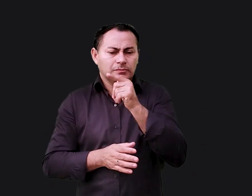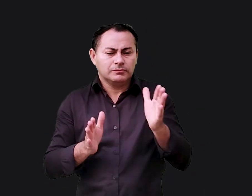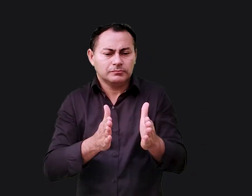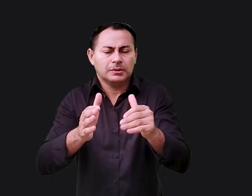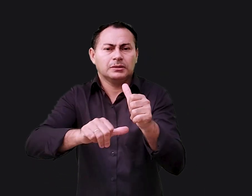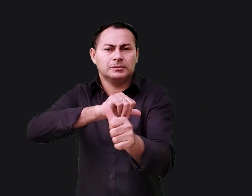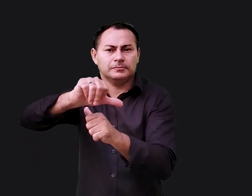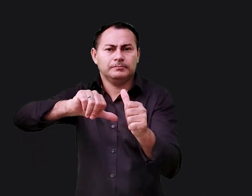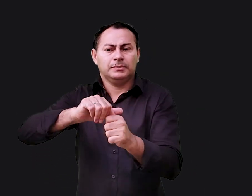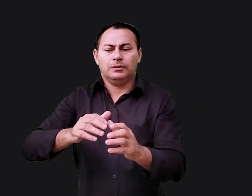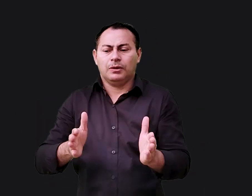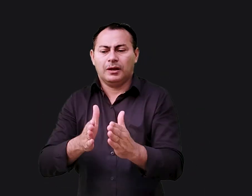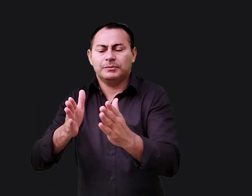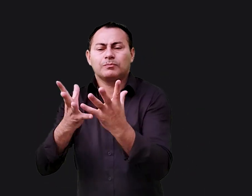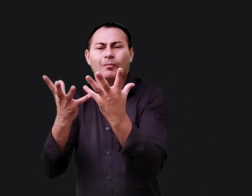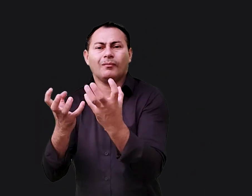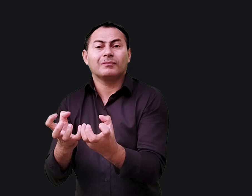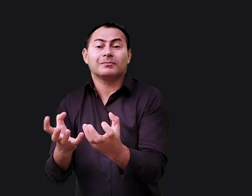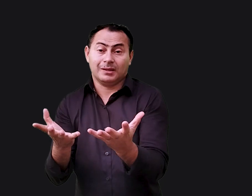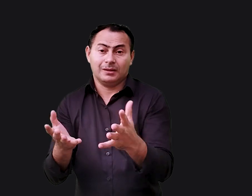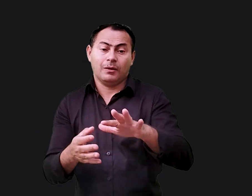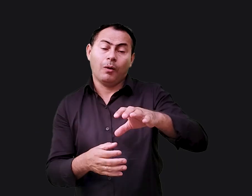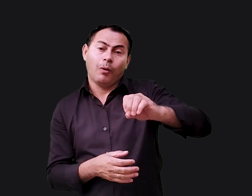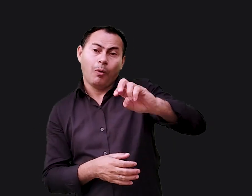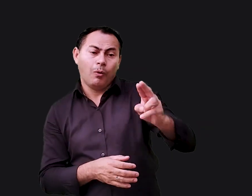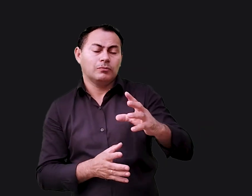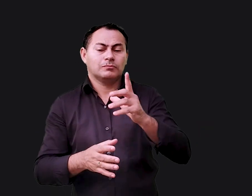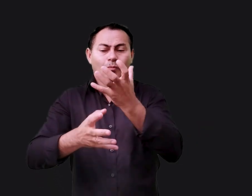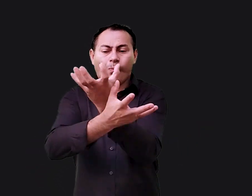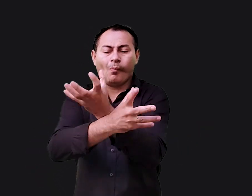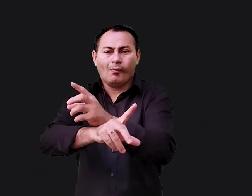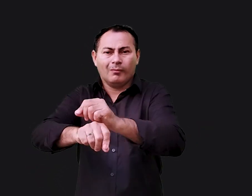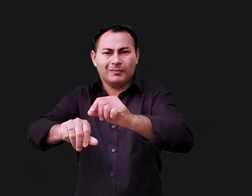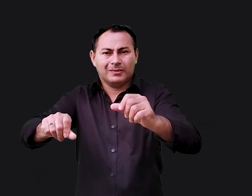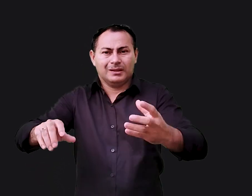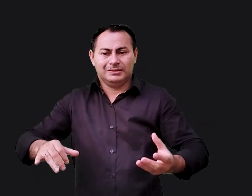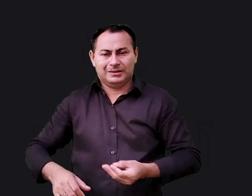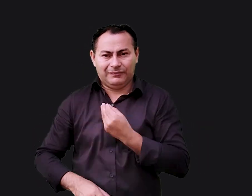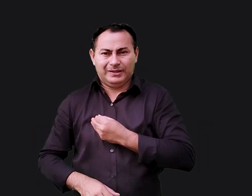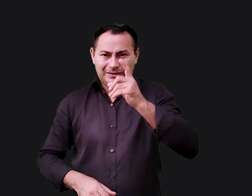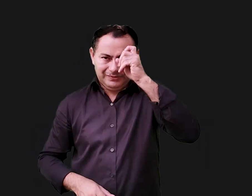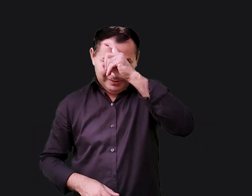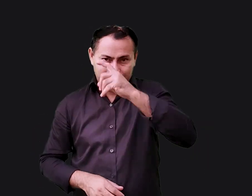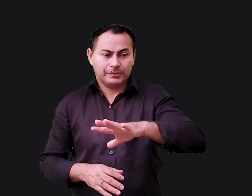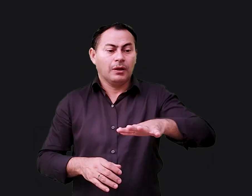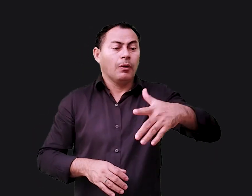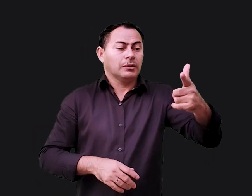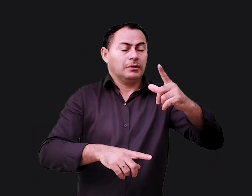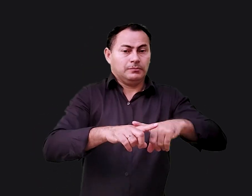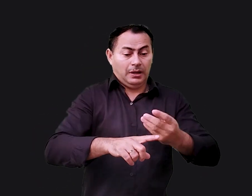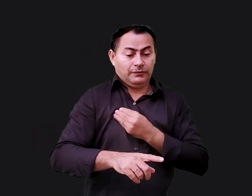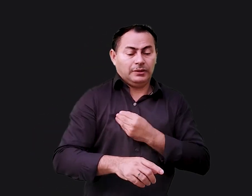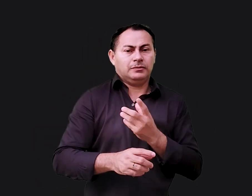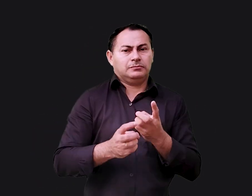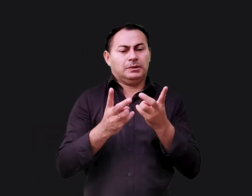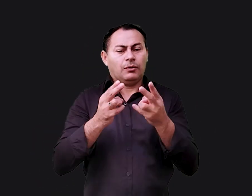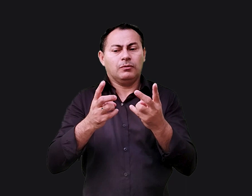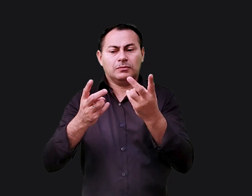um lindo rio que se transforma em um caminho seco ou em um deserto outras vezes sua vida